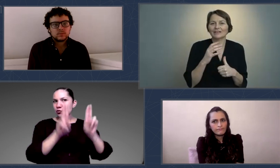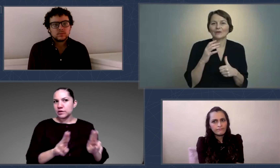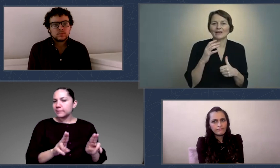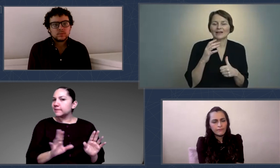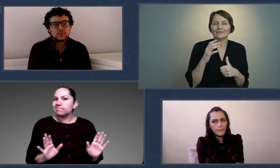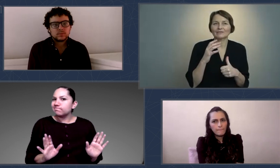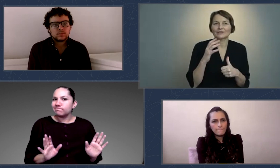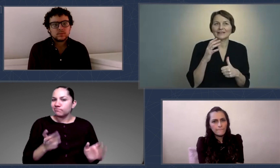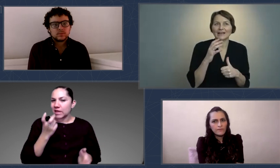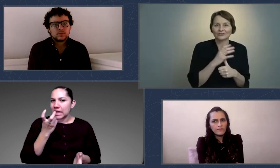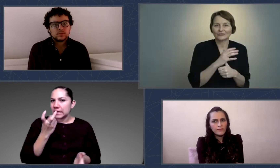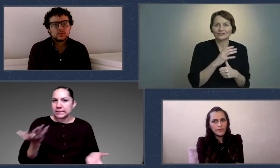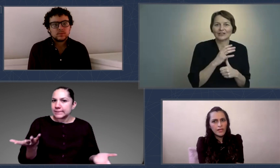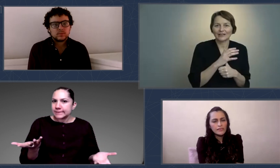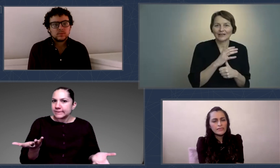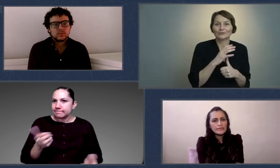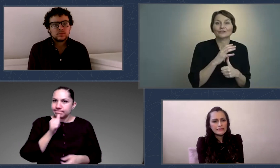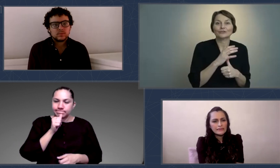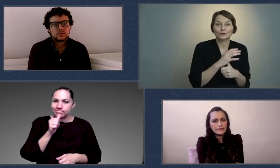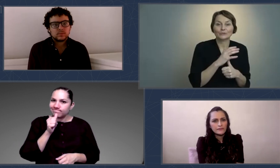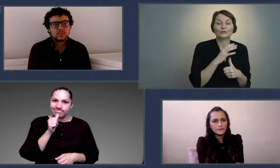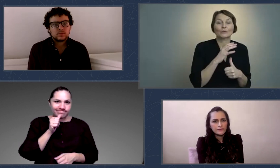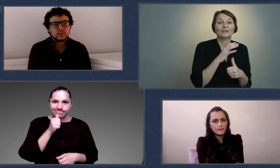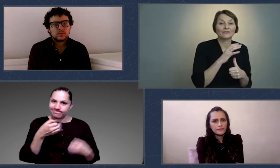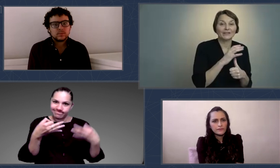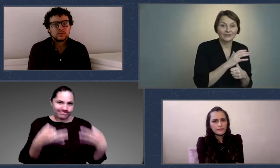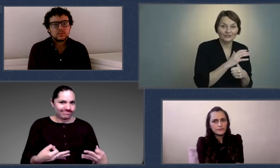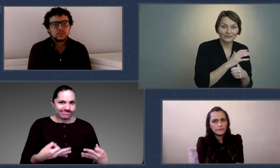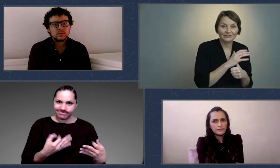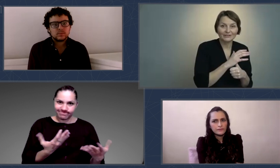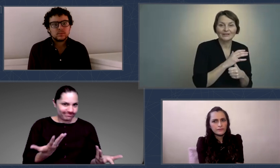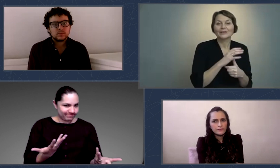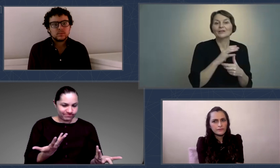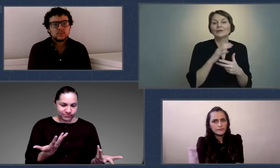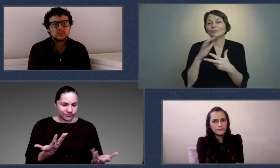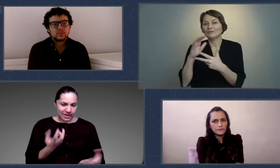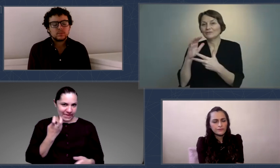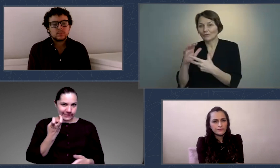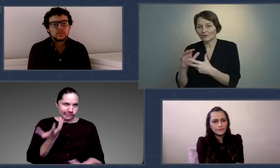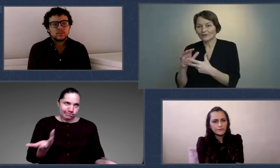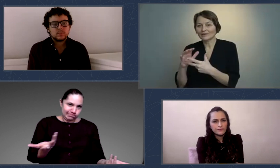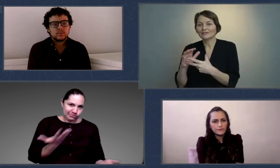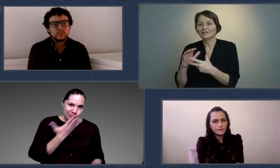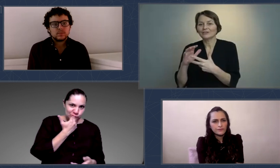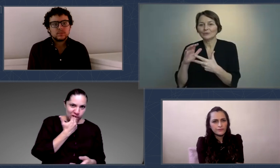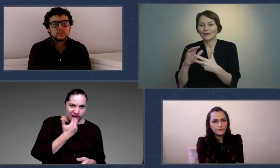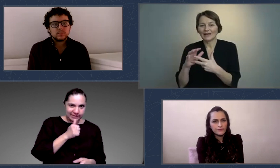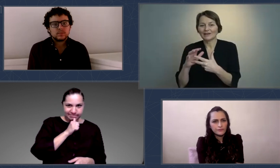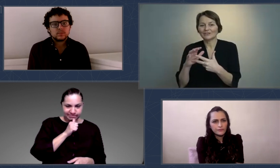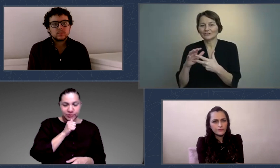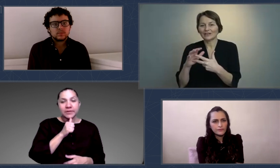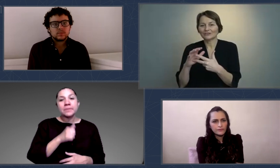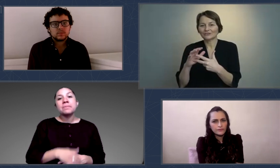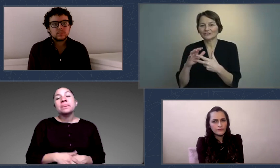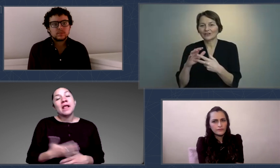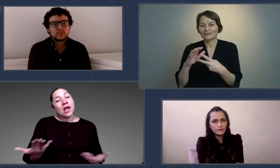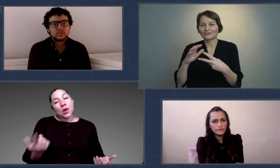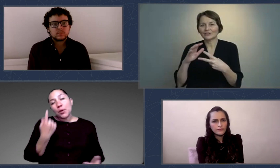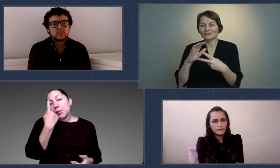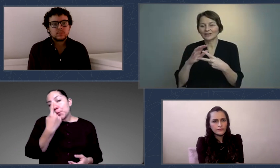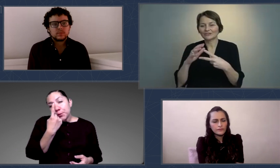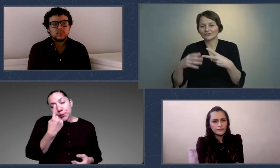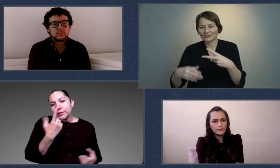hay una respuesta para esto. Lo más importante es que es